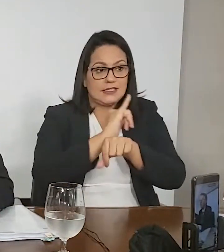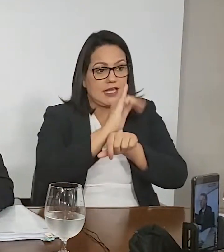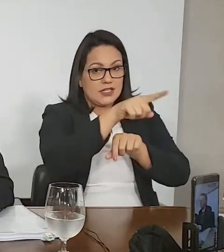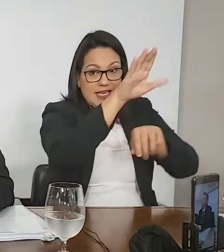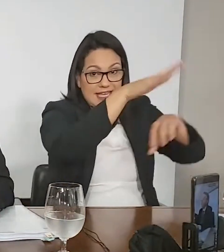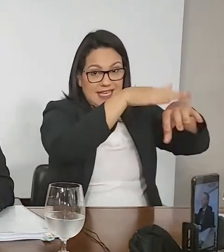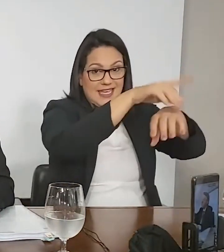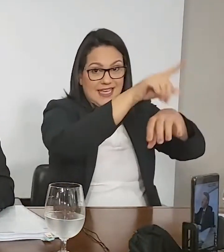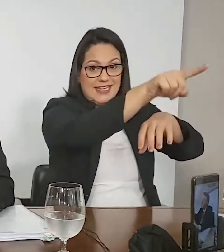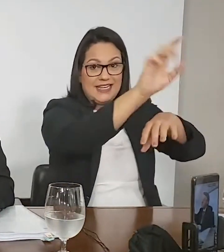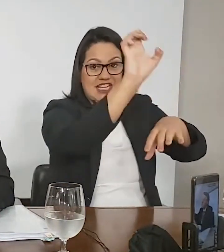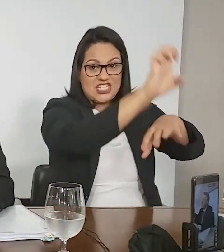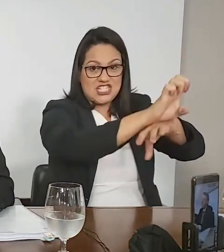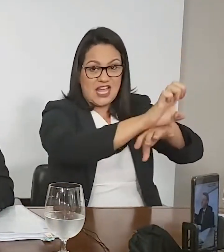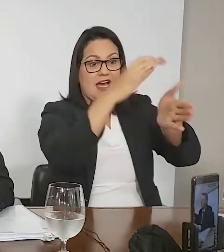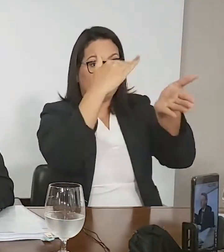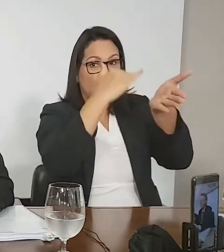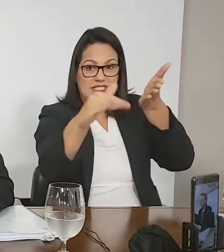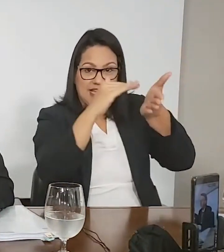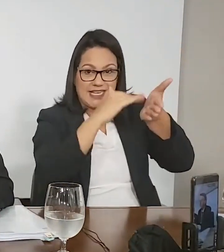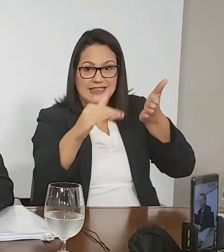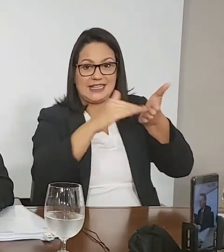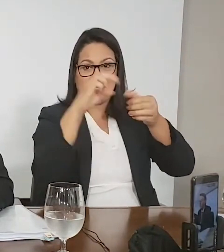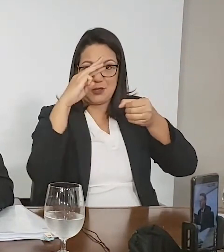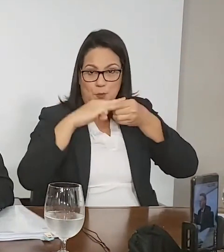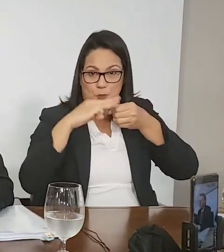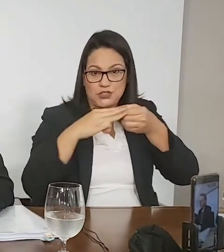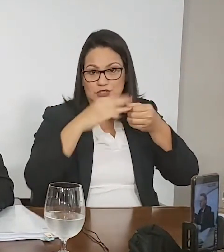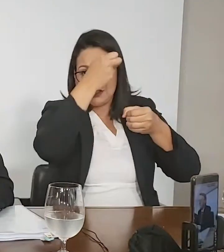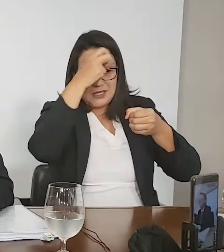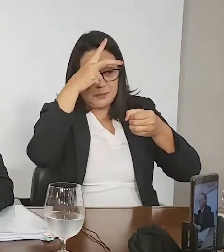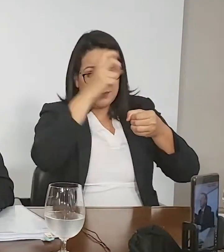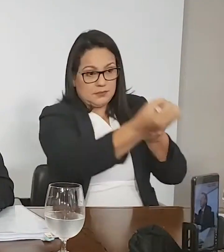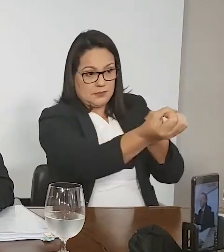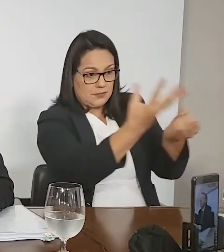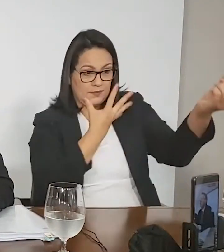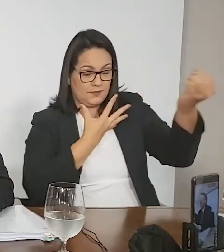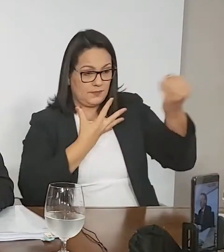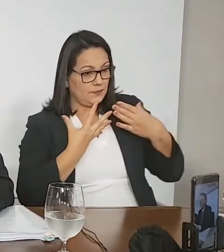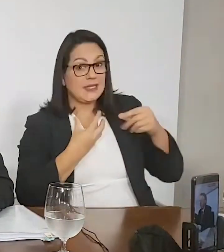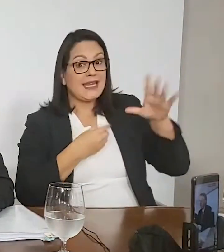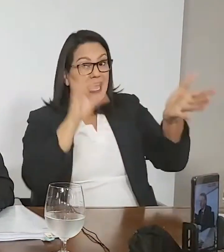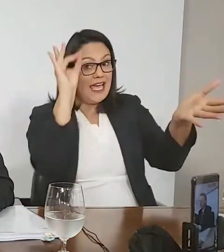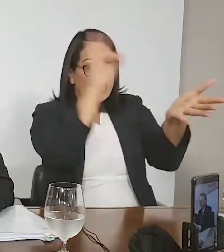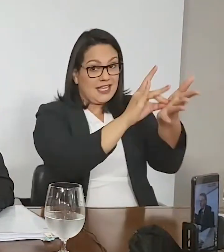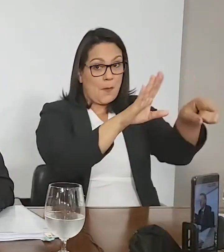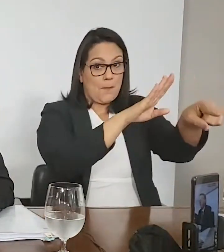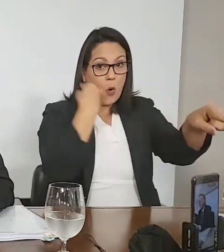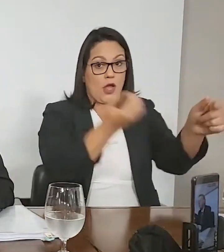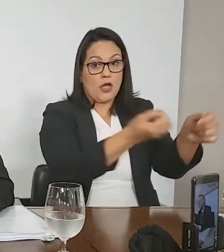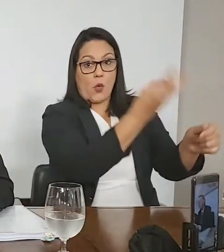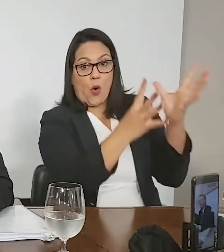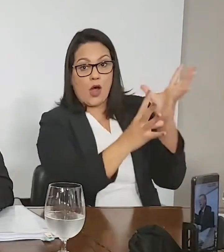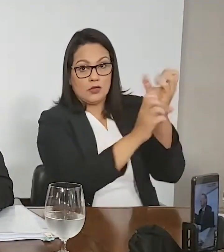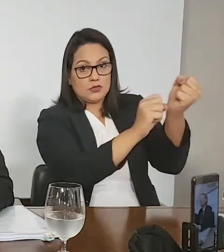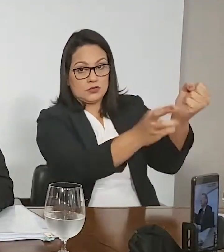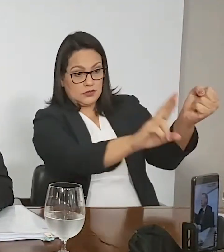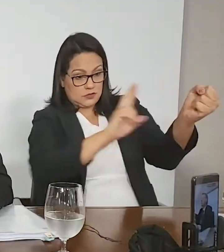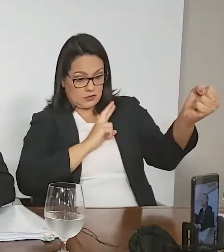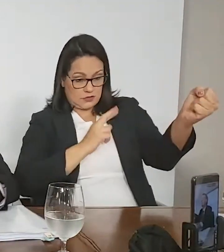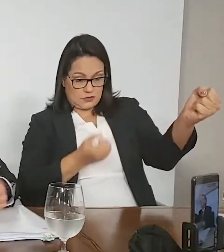pelos gestores e secretários municipais de saúde estivessem coerentes com a realidade, para evitar